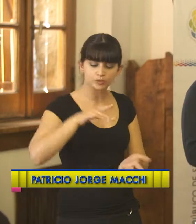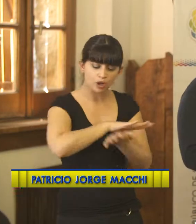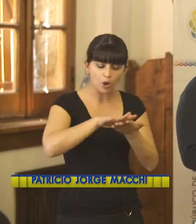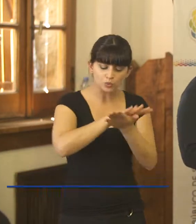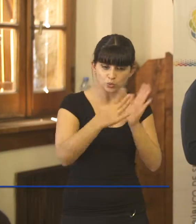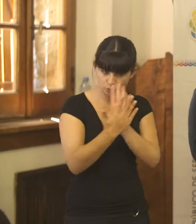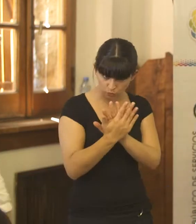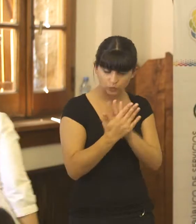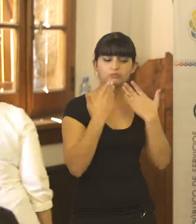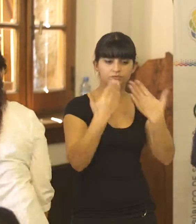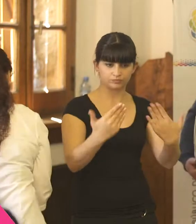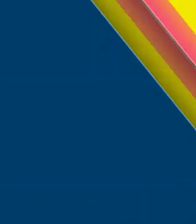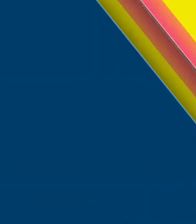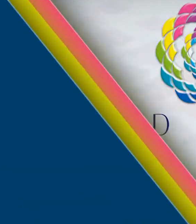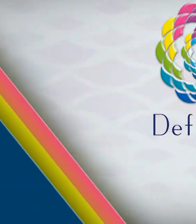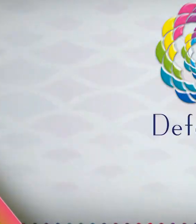gracias